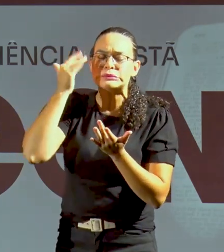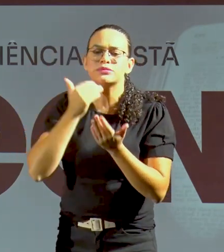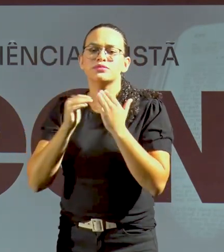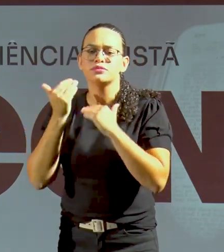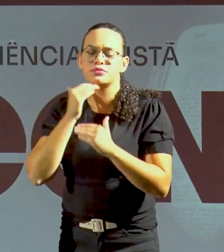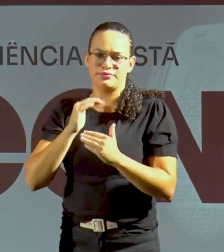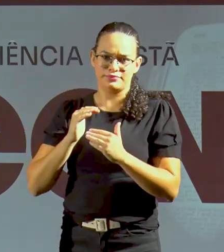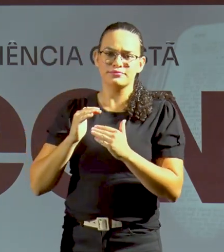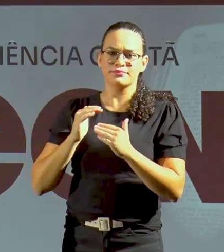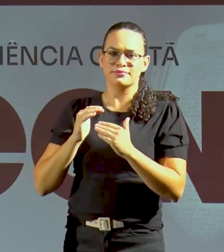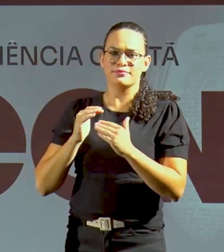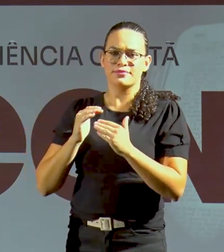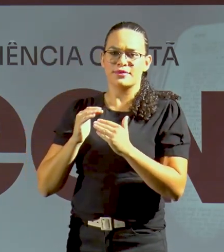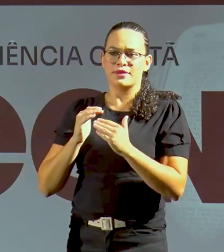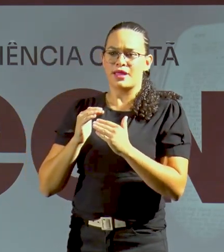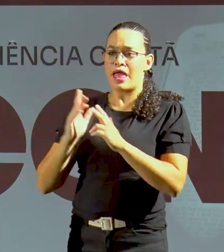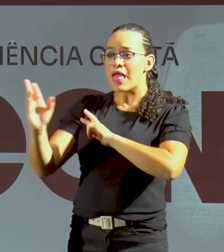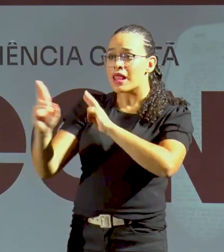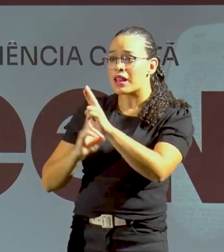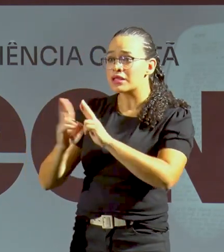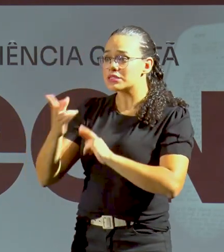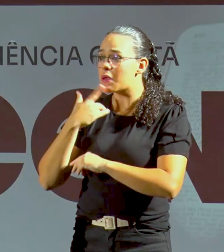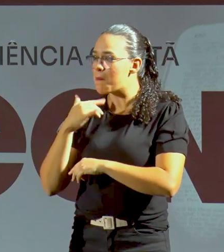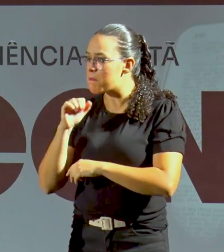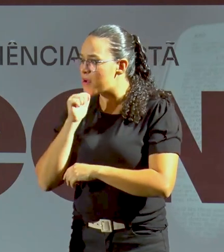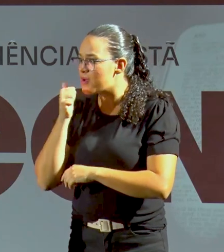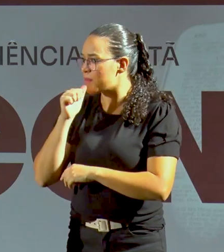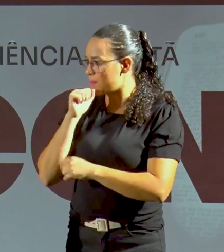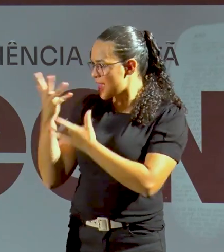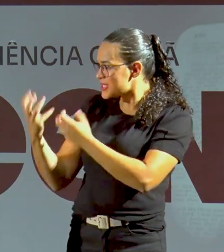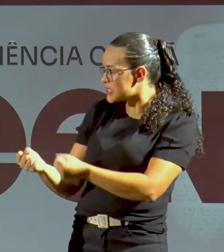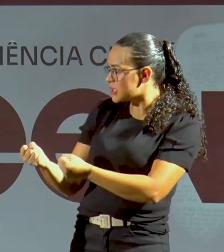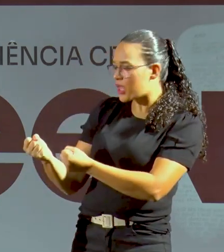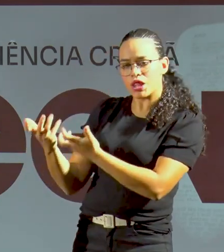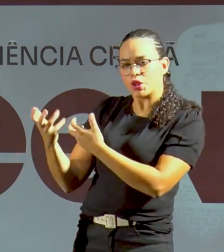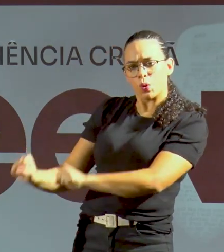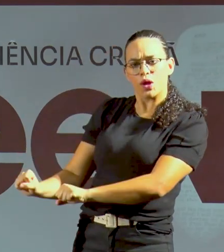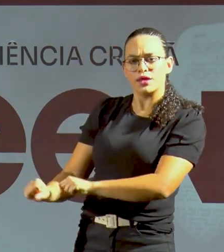começo um relacionamento sem aprovação dos meus pais